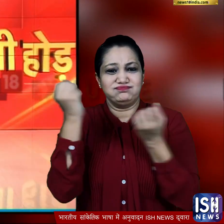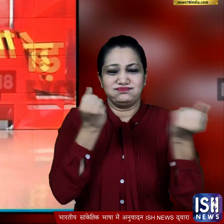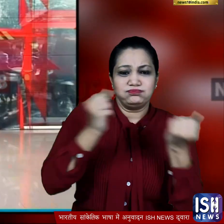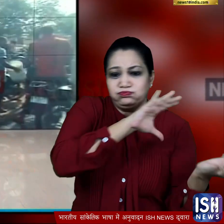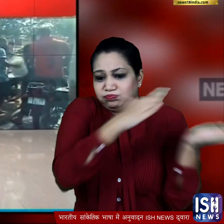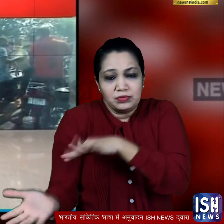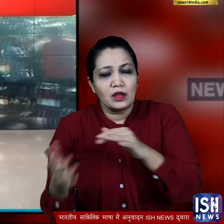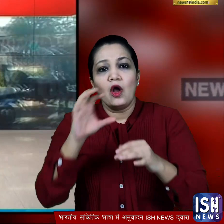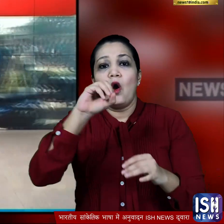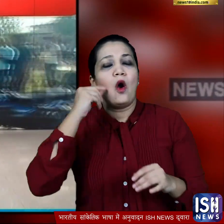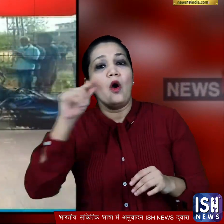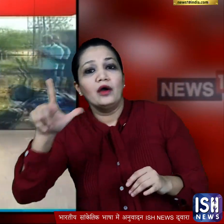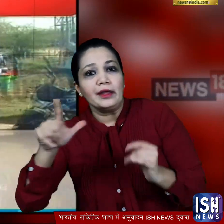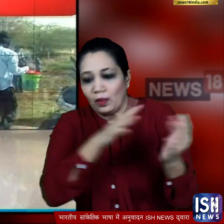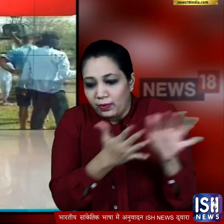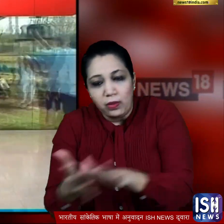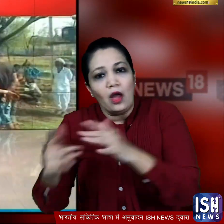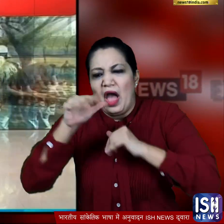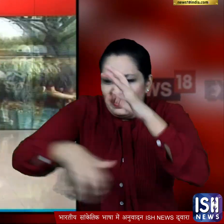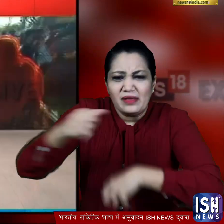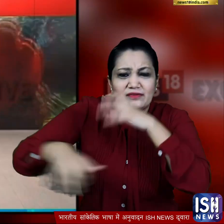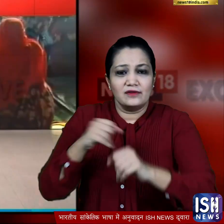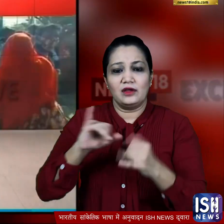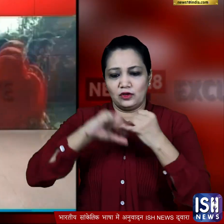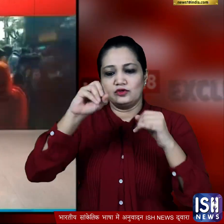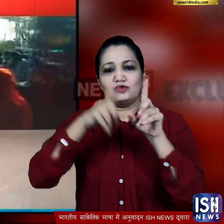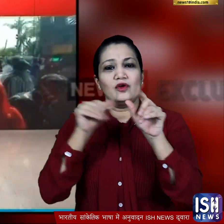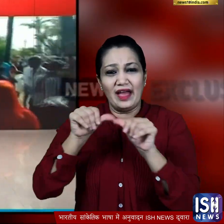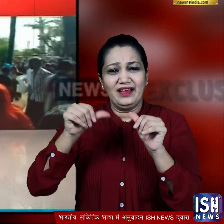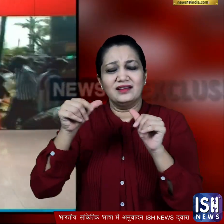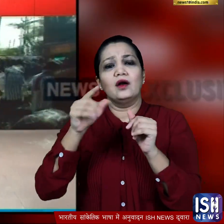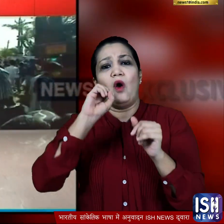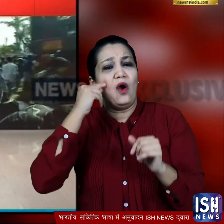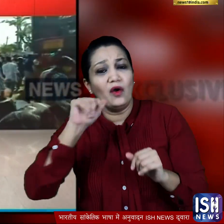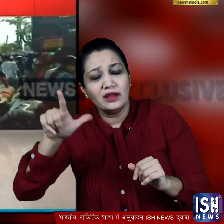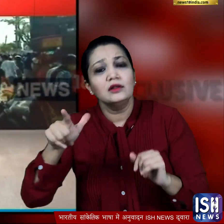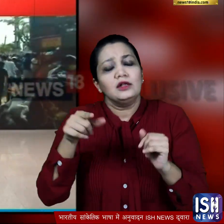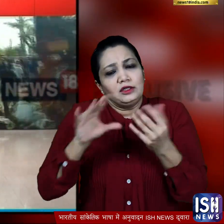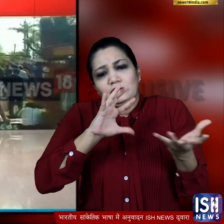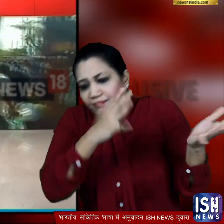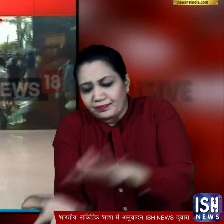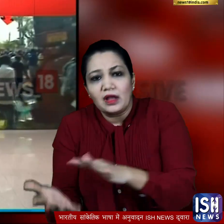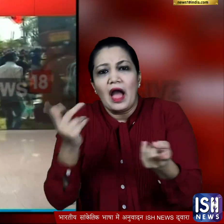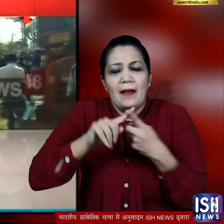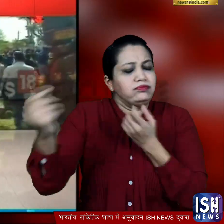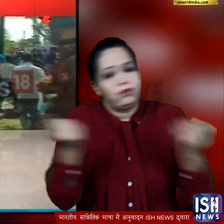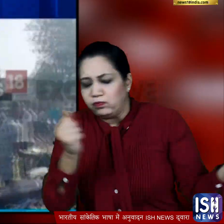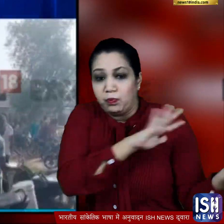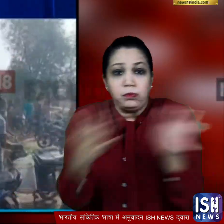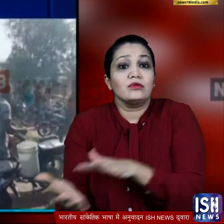पलटने के बाद उसमें भरे तेल को लूटने की होड़ मच गई। बताया गया कि सोयाबीन के तेल से लदा टैंकर बेकाबू होकर सड़क किनारे पलट